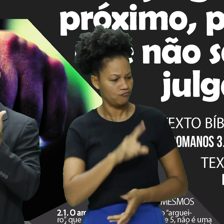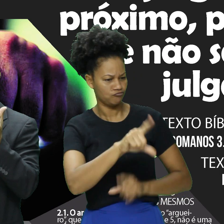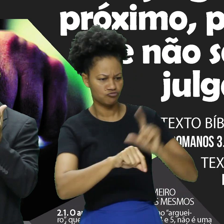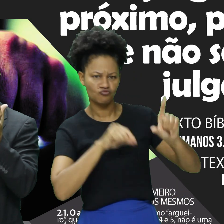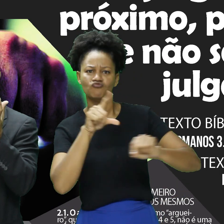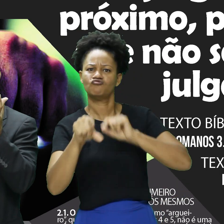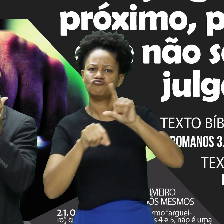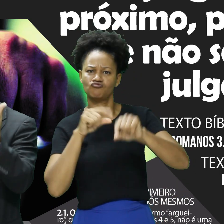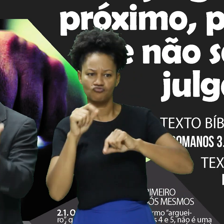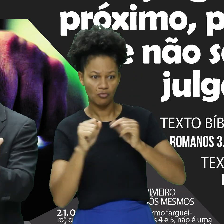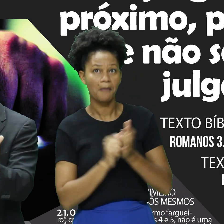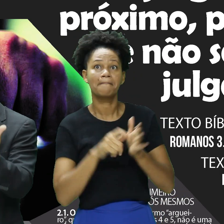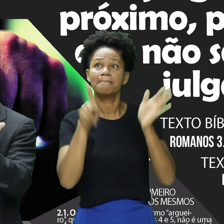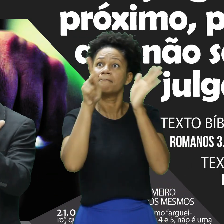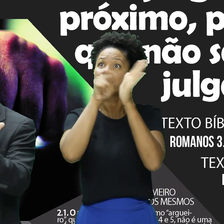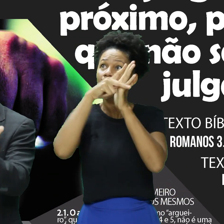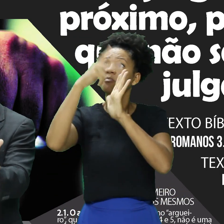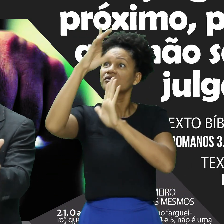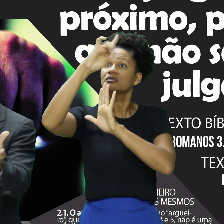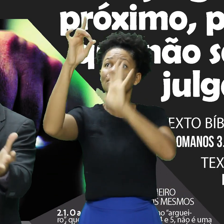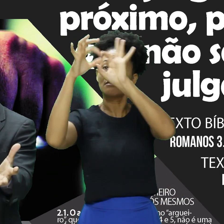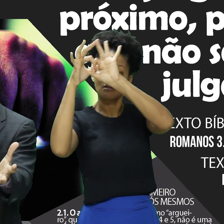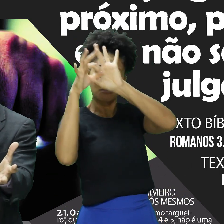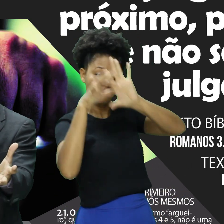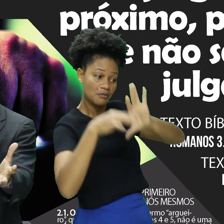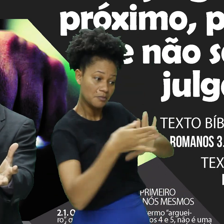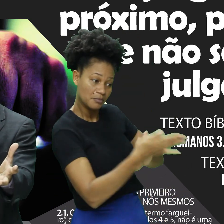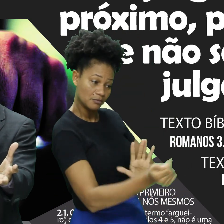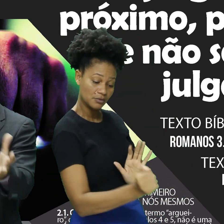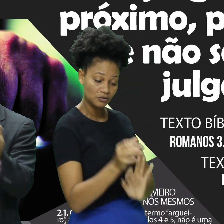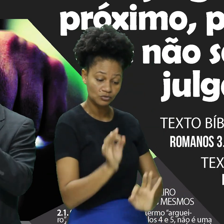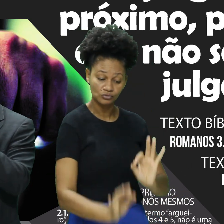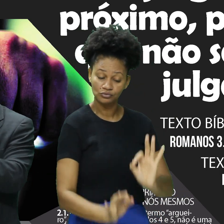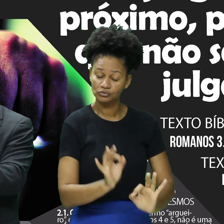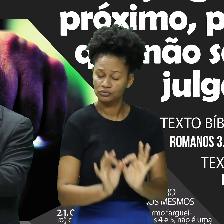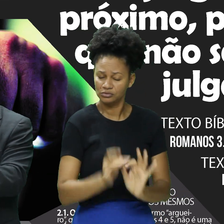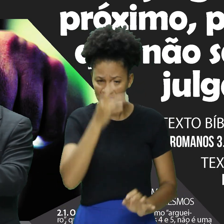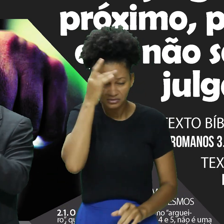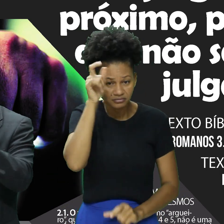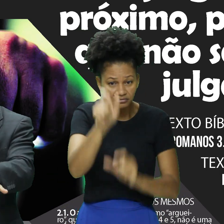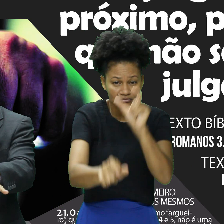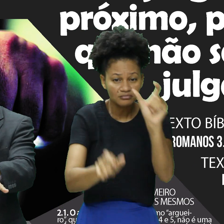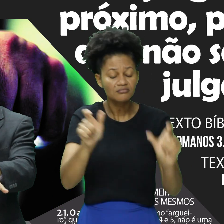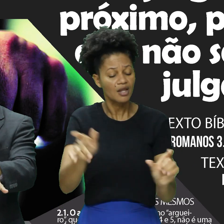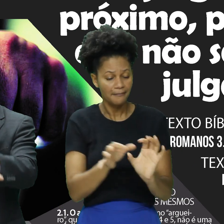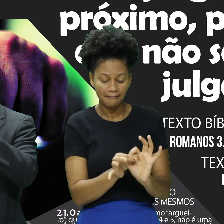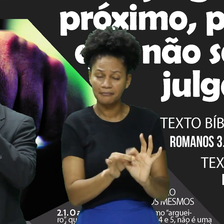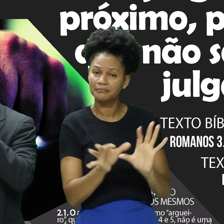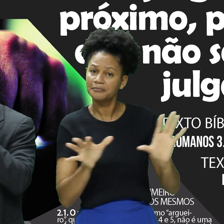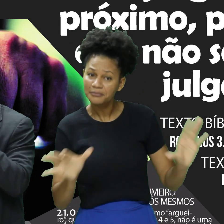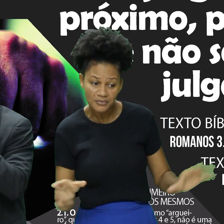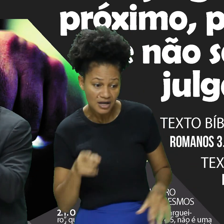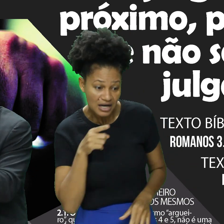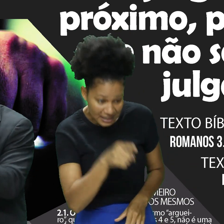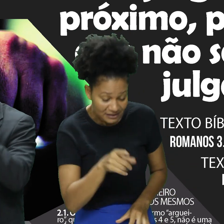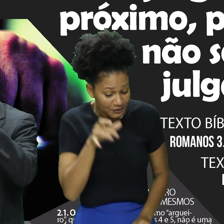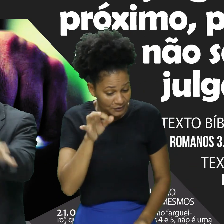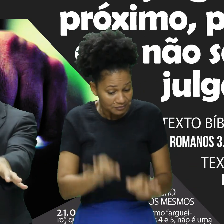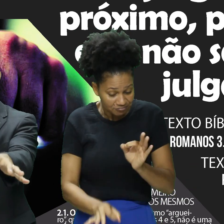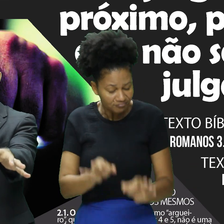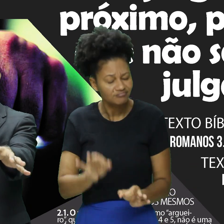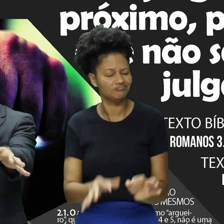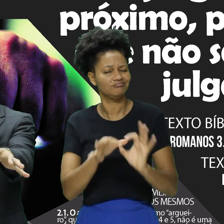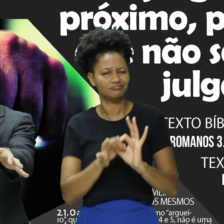tem autoridade até de Deus para julgar as pessoas. Esse juiz é permitido, esse julgamento